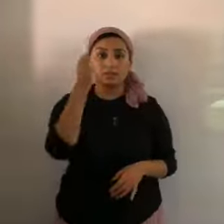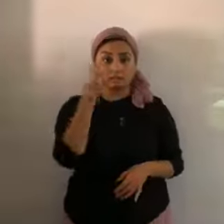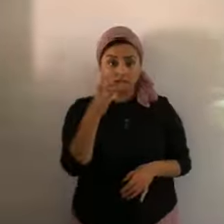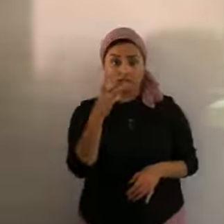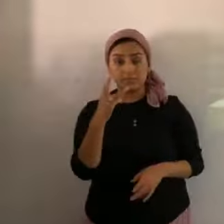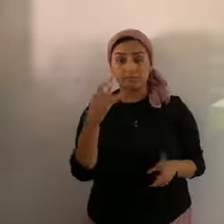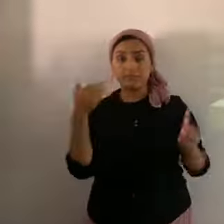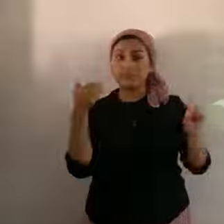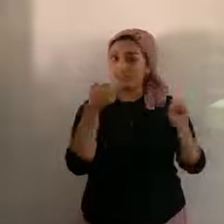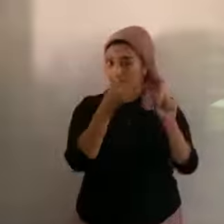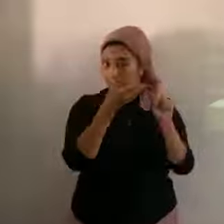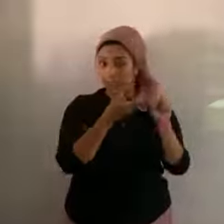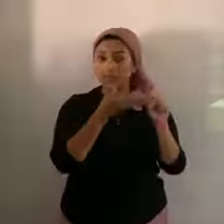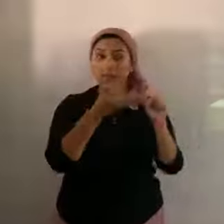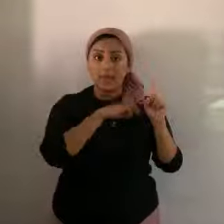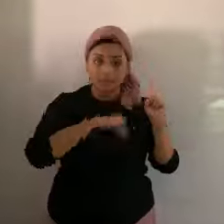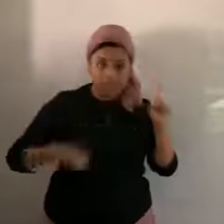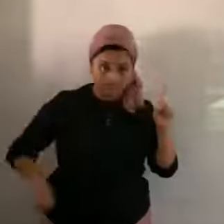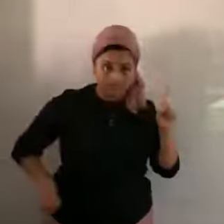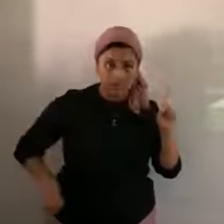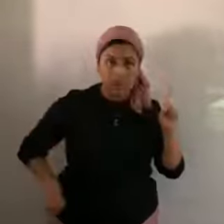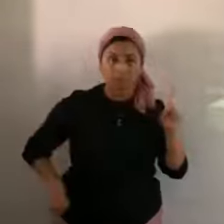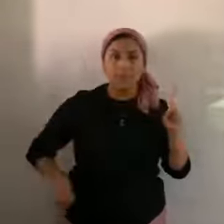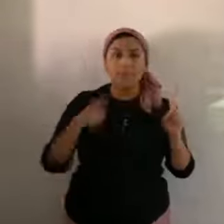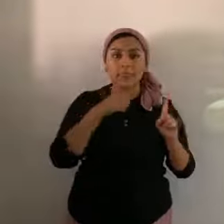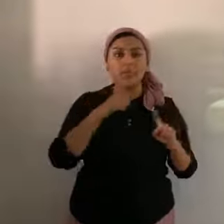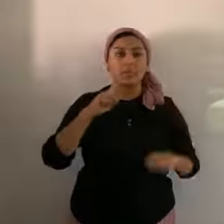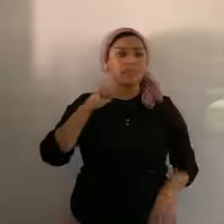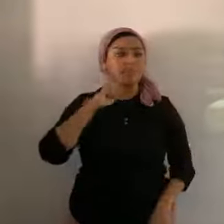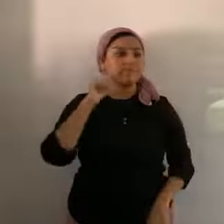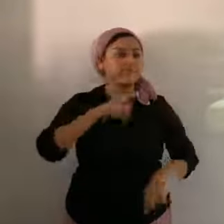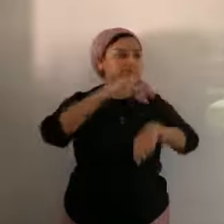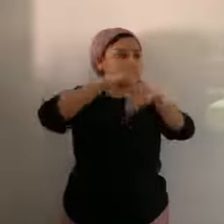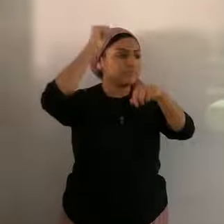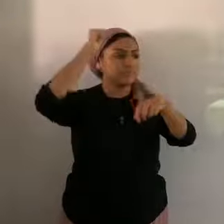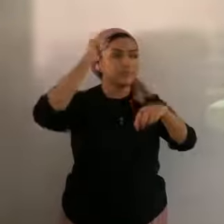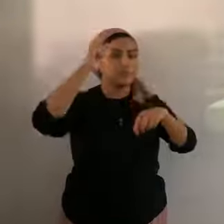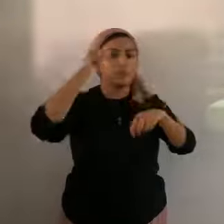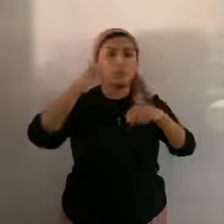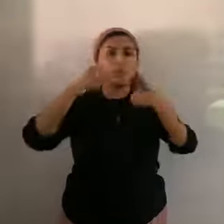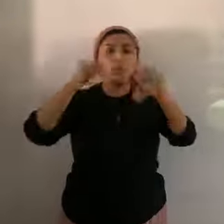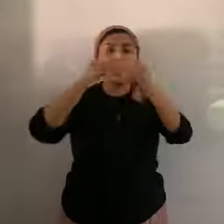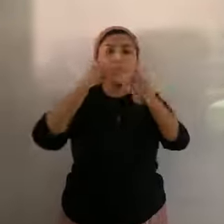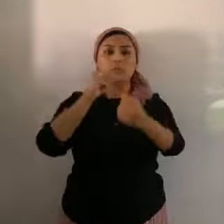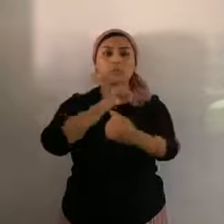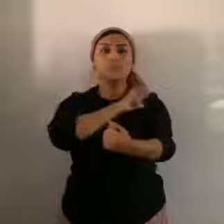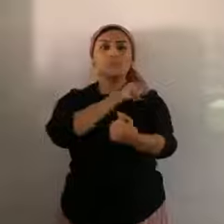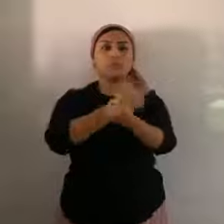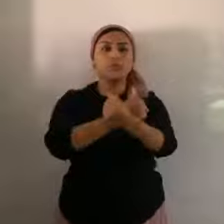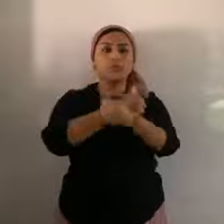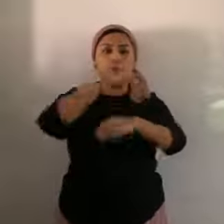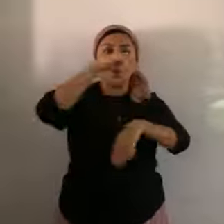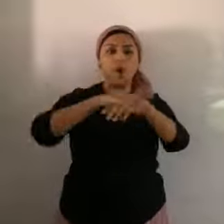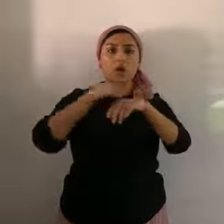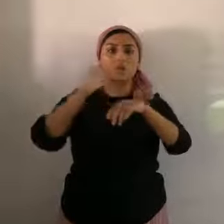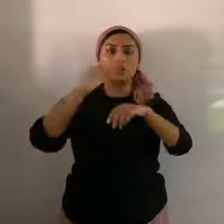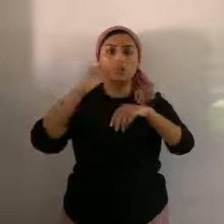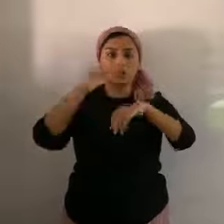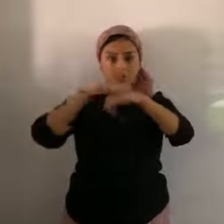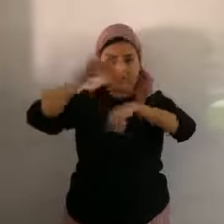el Mashiach, reclamó una mayor autoridad sobre el templo que el